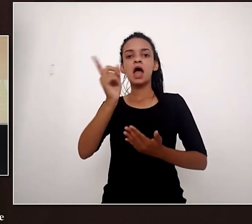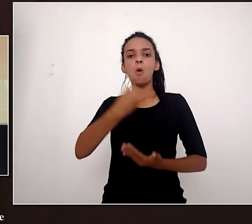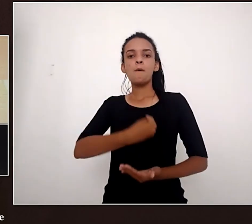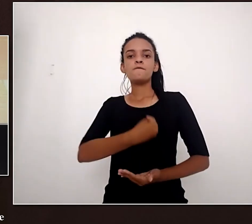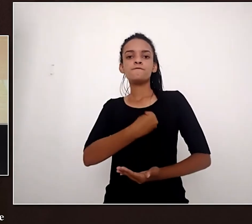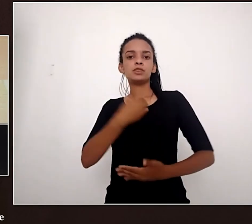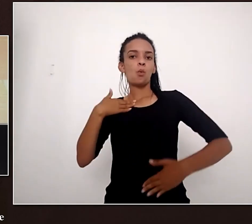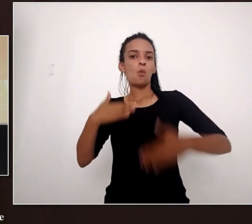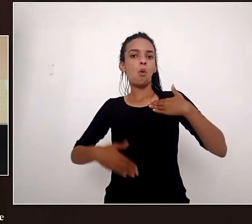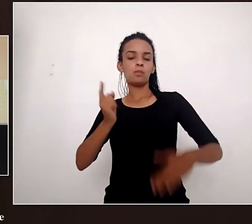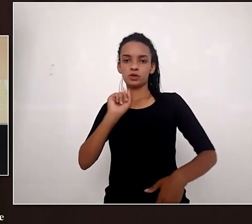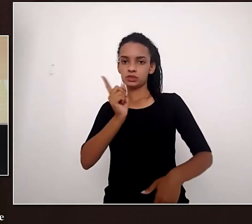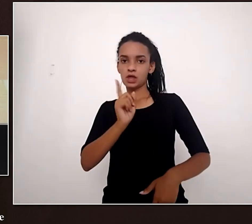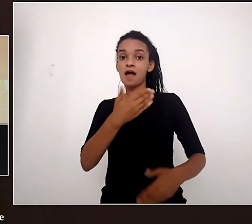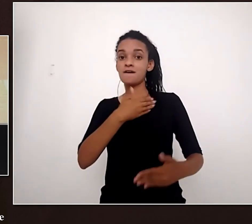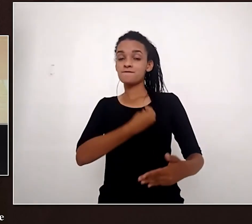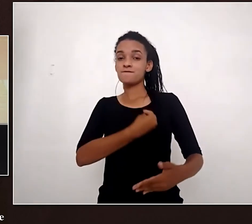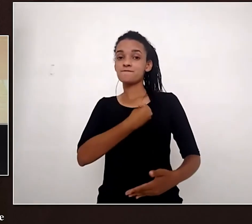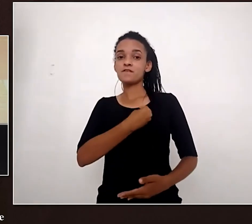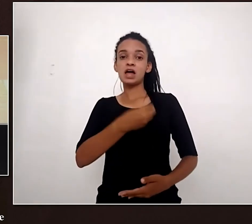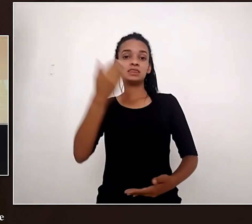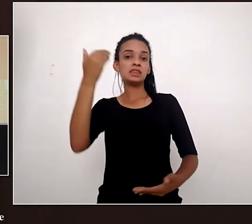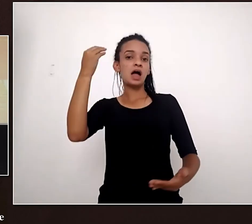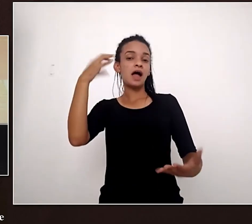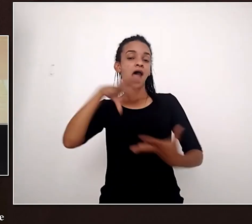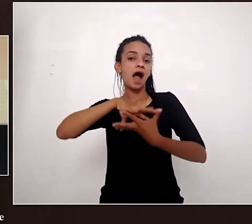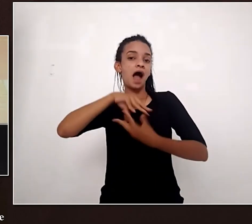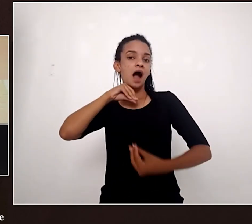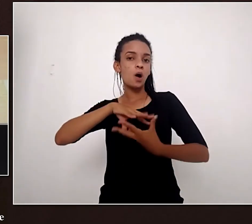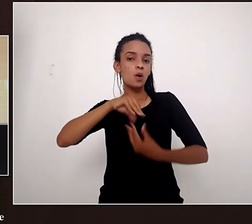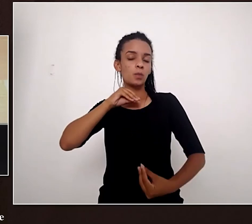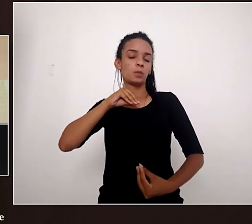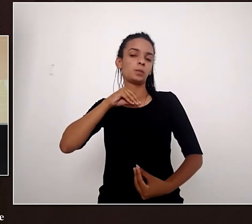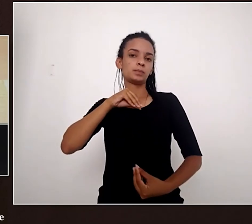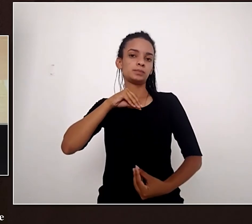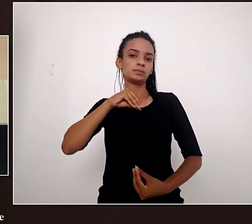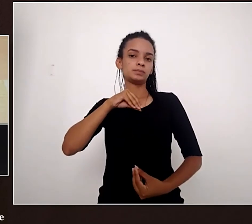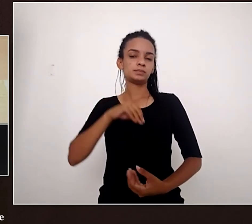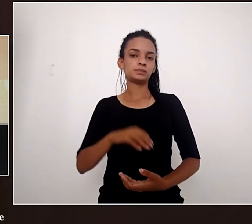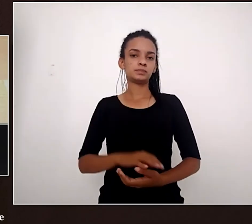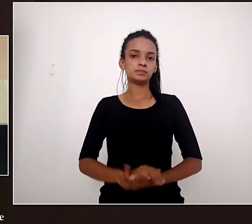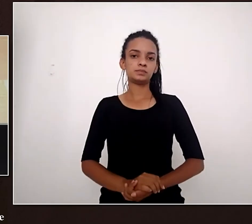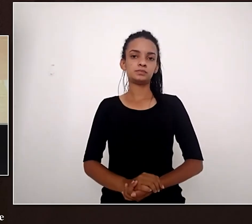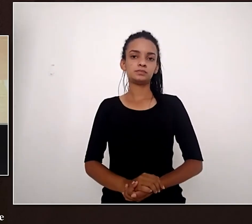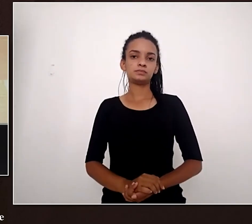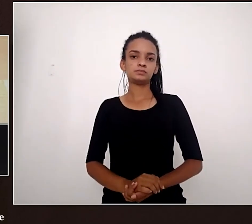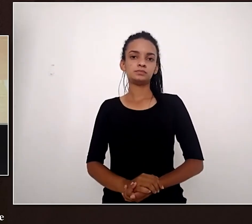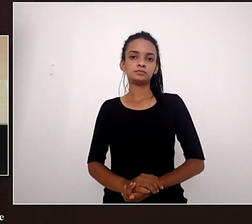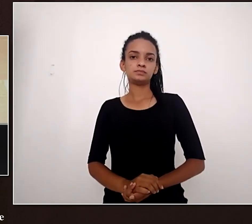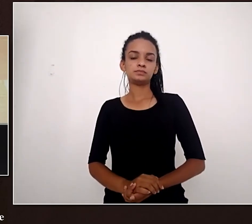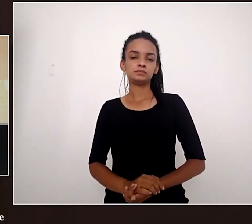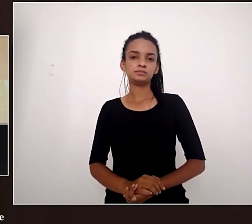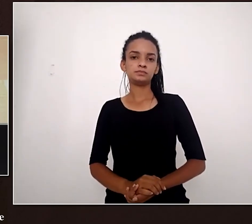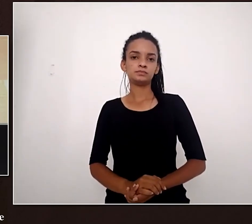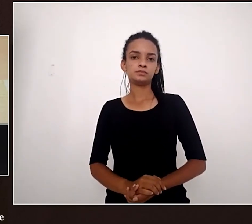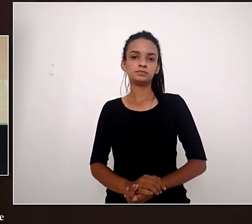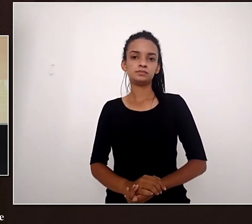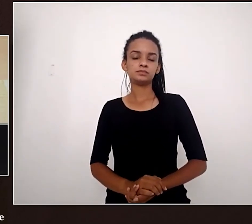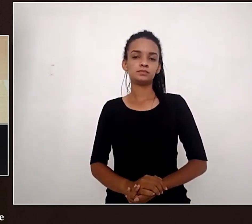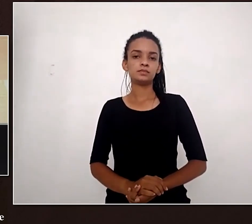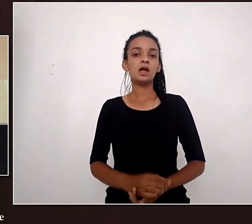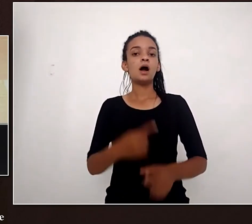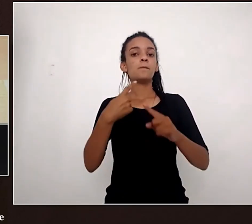irmãos, o verdadeiro martírio, irmão, está na alma, está na